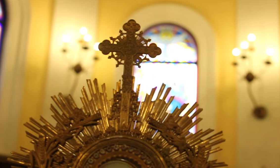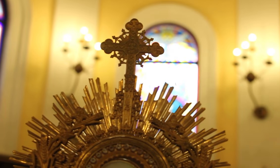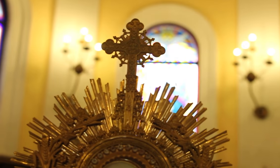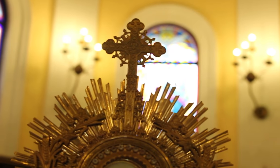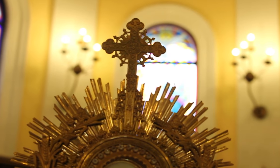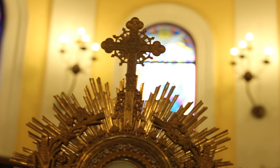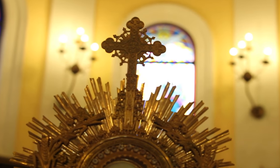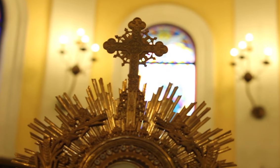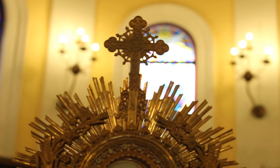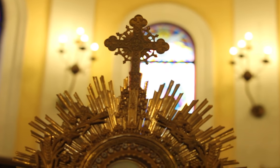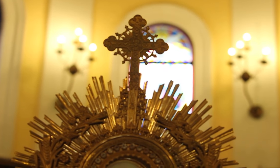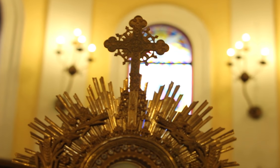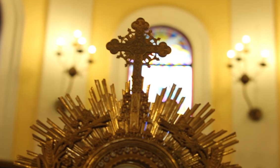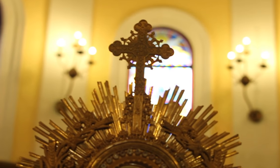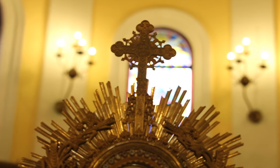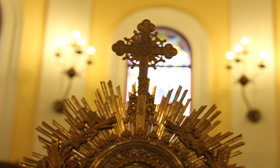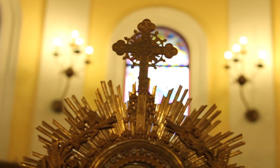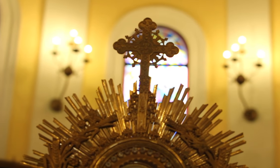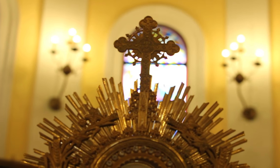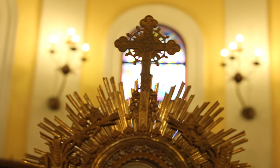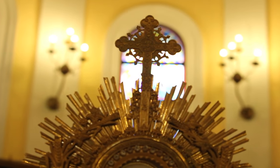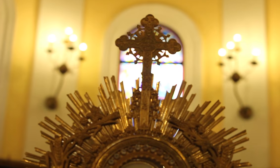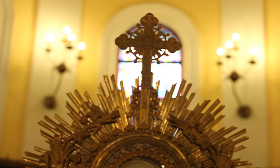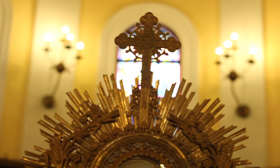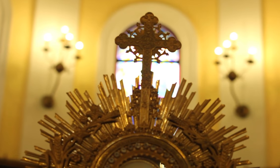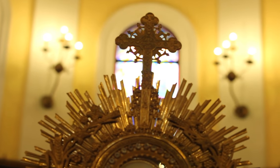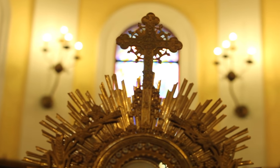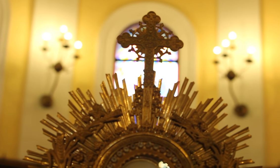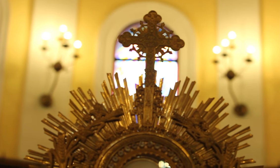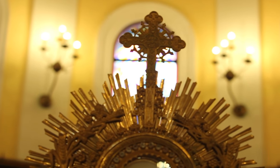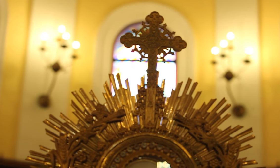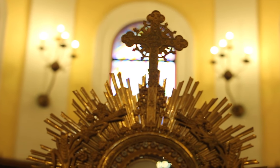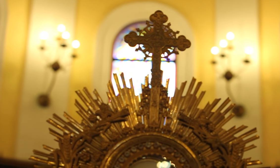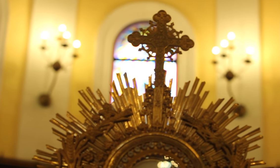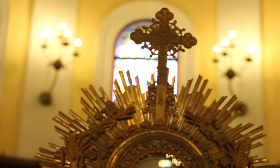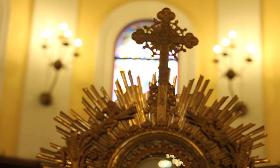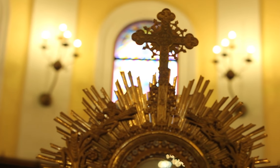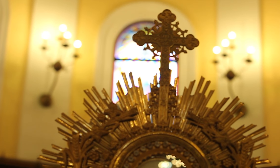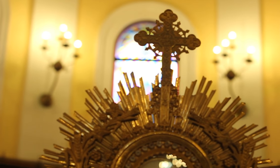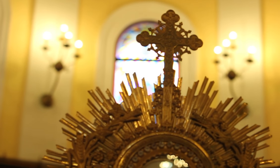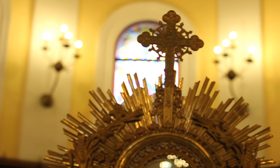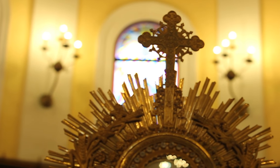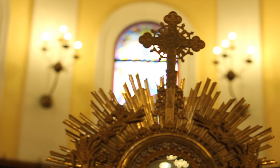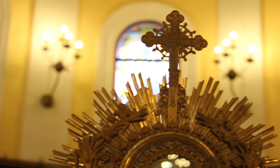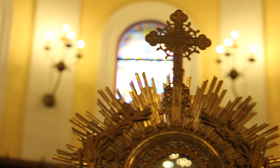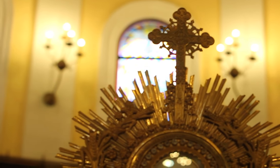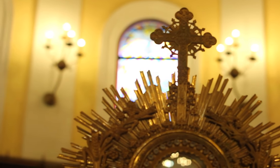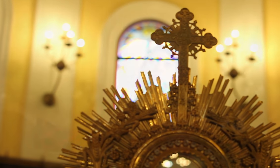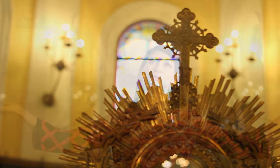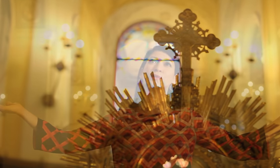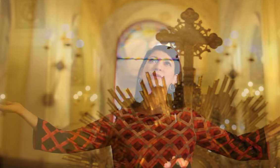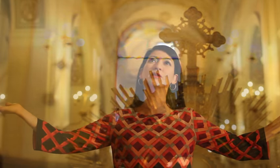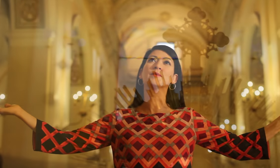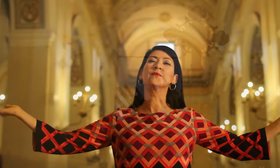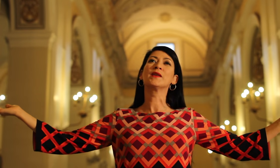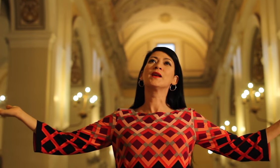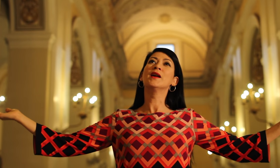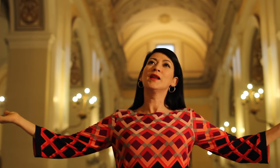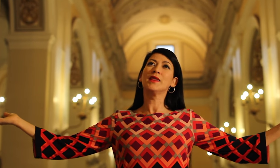Por su dolorosa pasión,